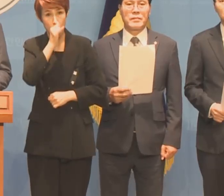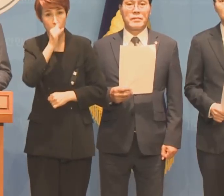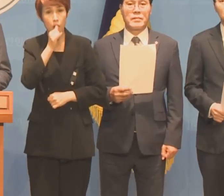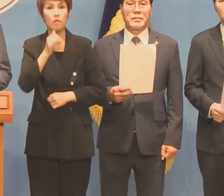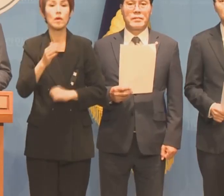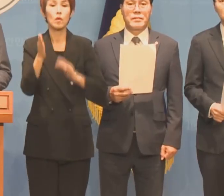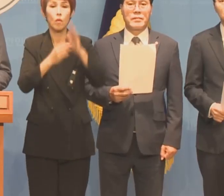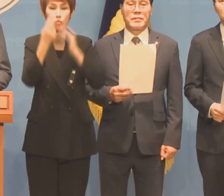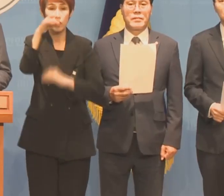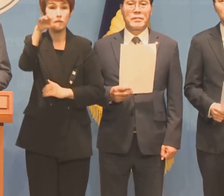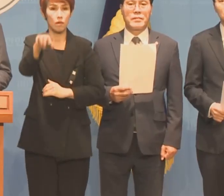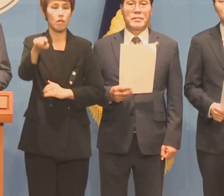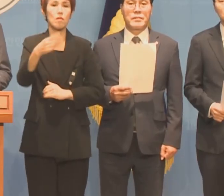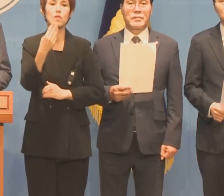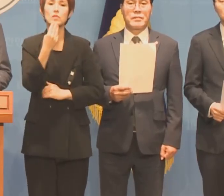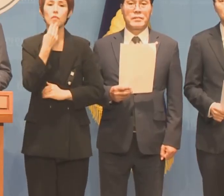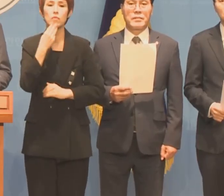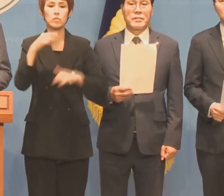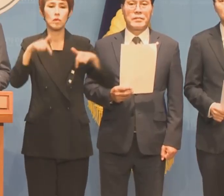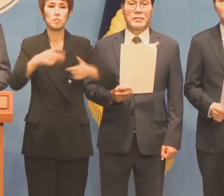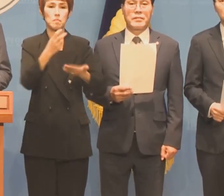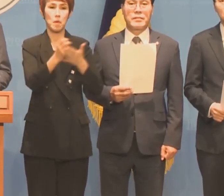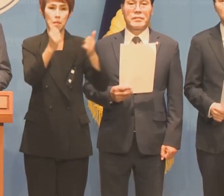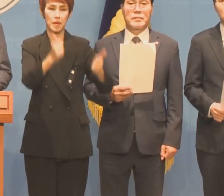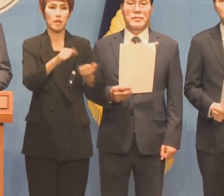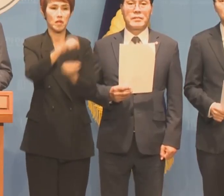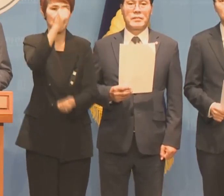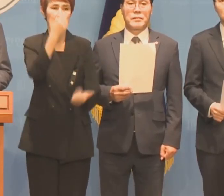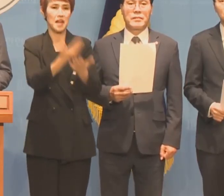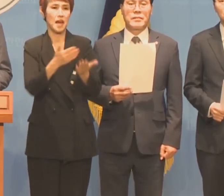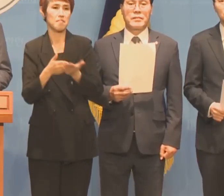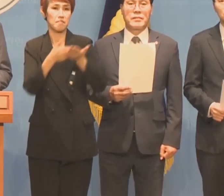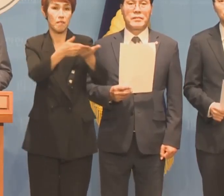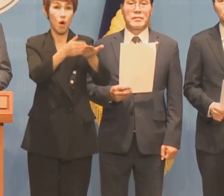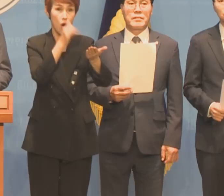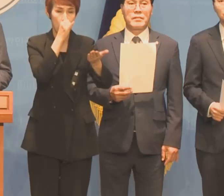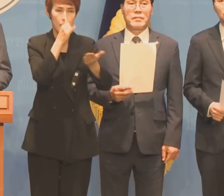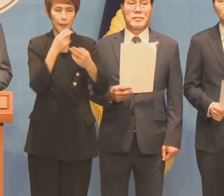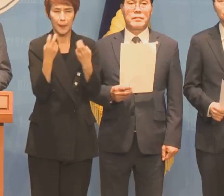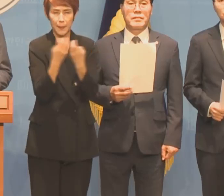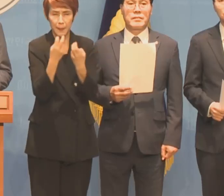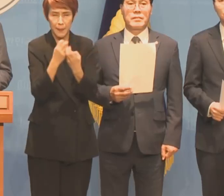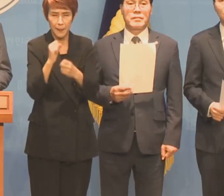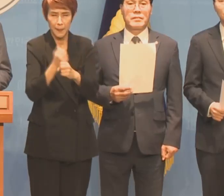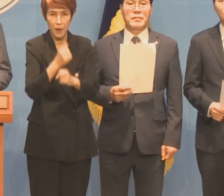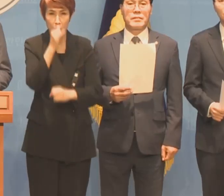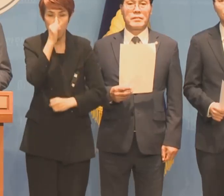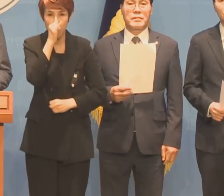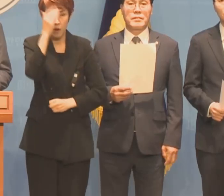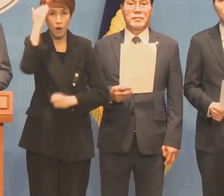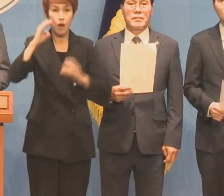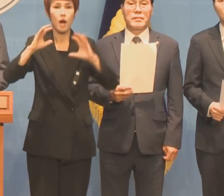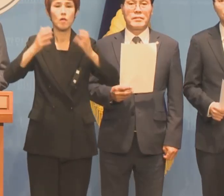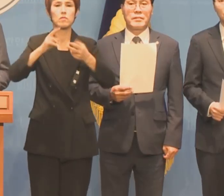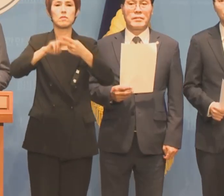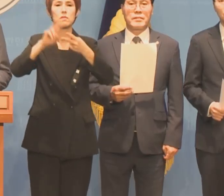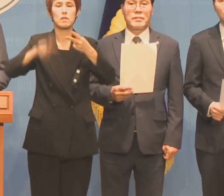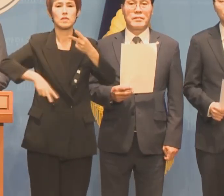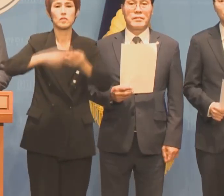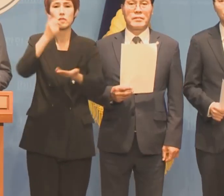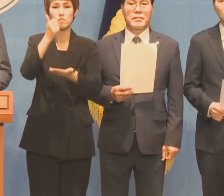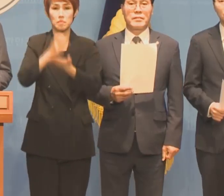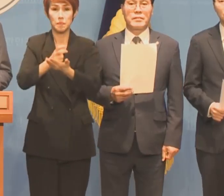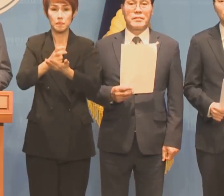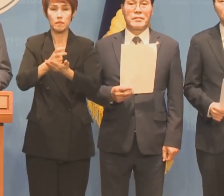서울 서부지법에 영장 청구를 강행한 것은 편법과 꼼수를 넘어 대한민국 형사사법제도의